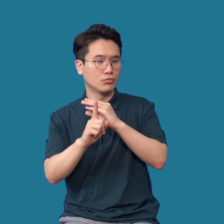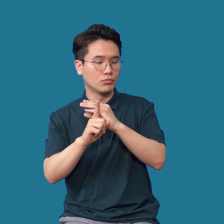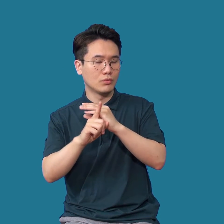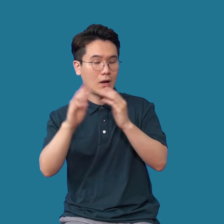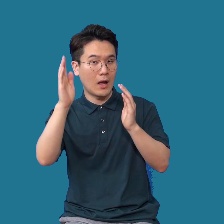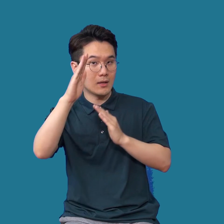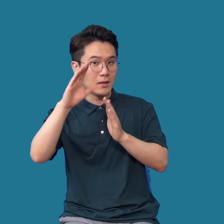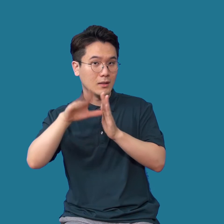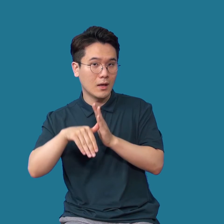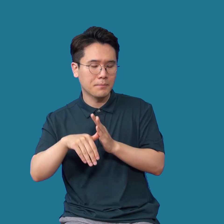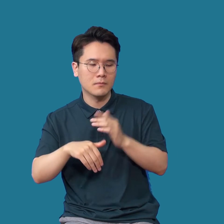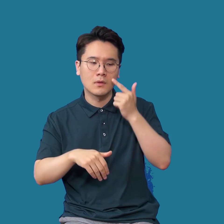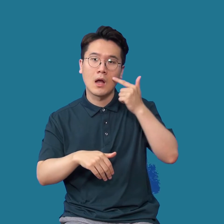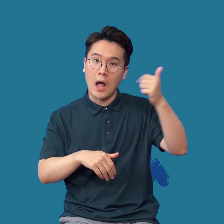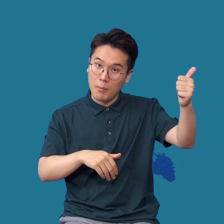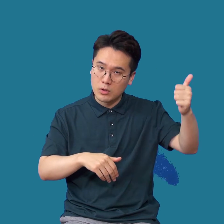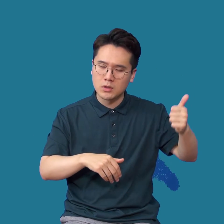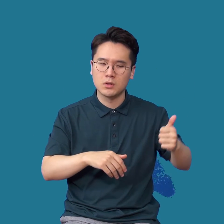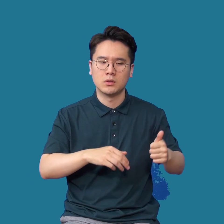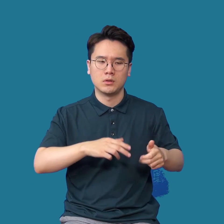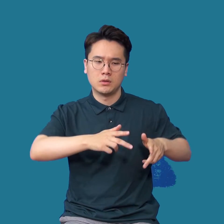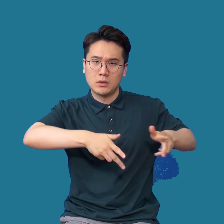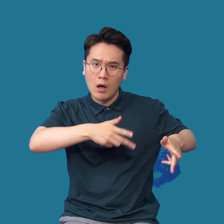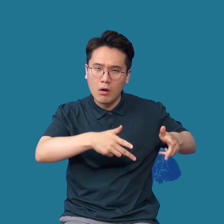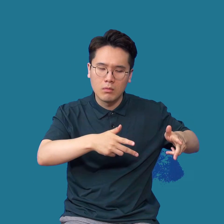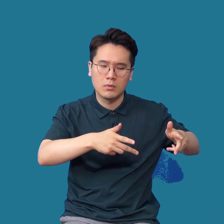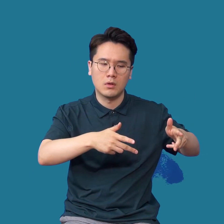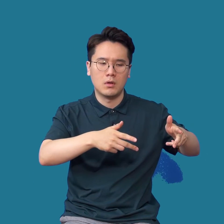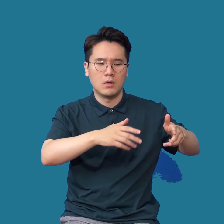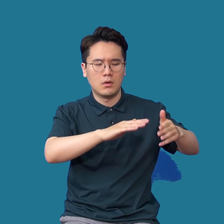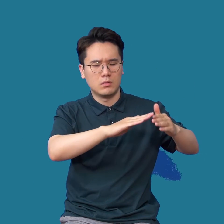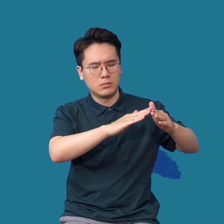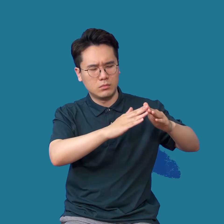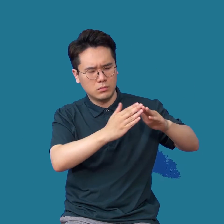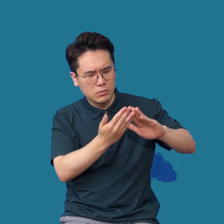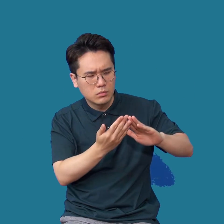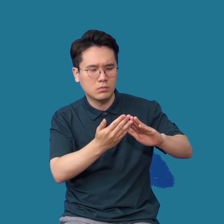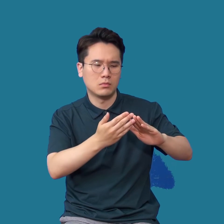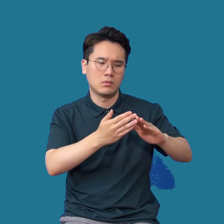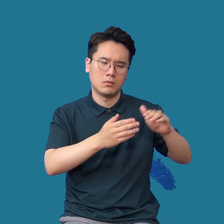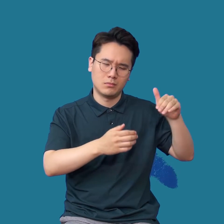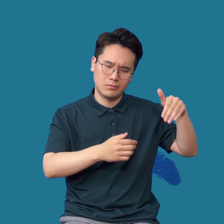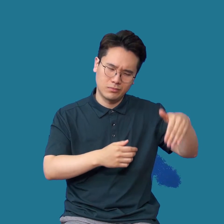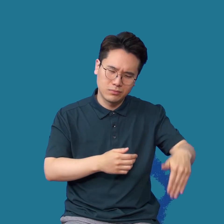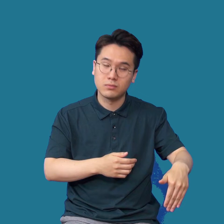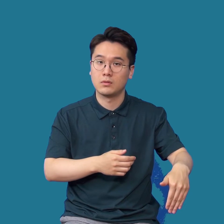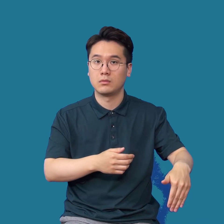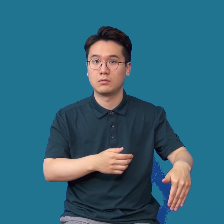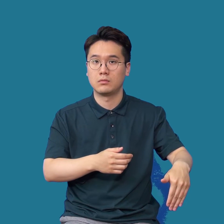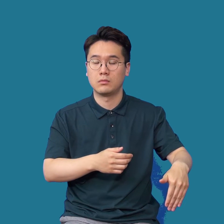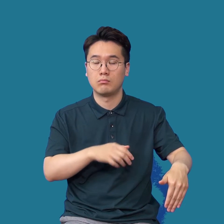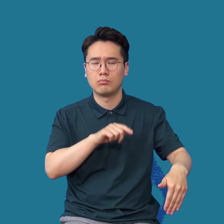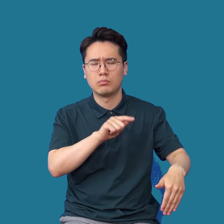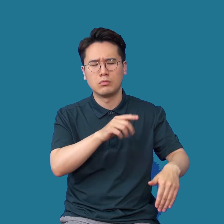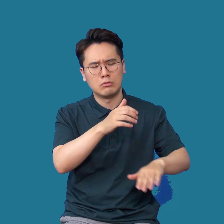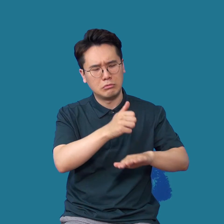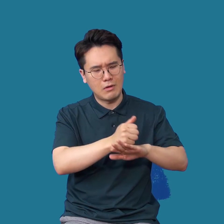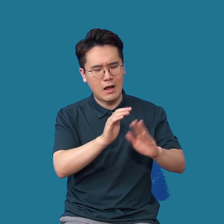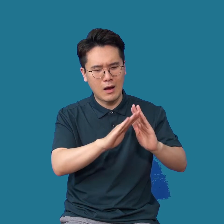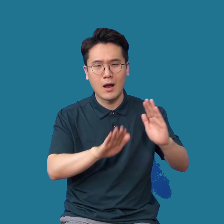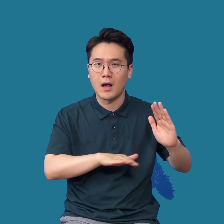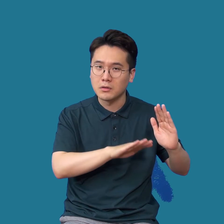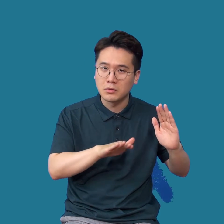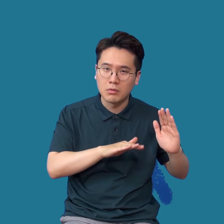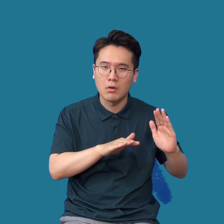기울었답니다. 아버지 사업이 점점 힘들게 되니까 가정에 어두운 먹구름이 잔뜩